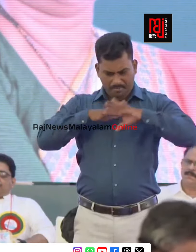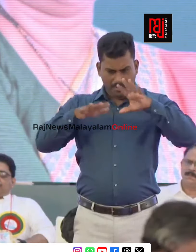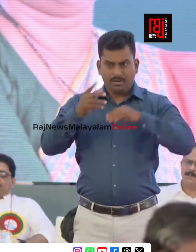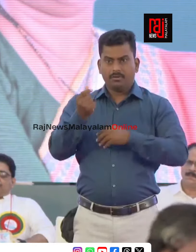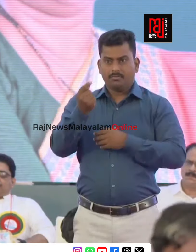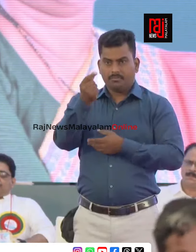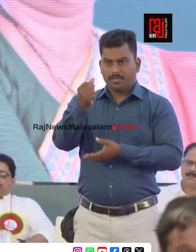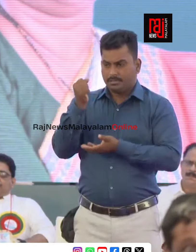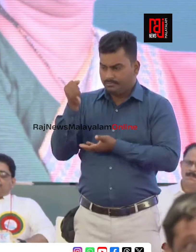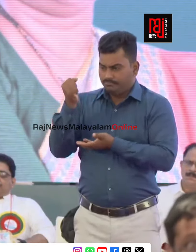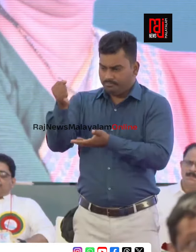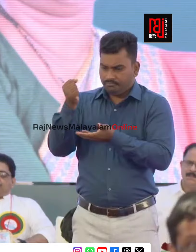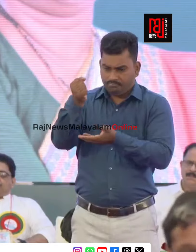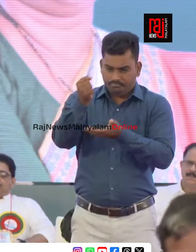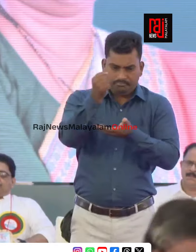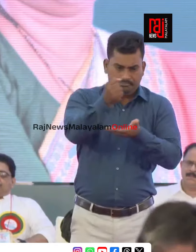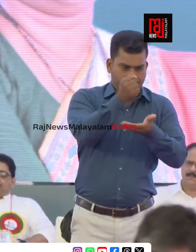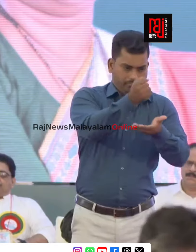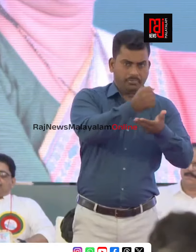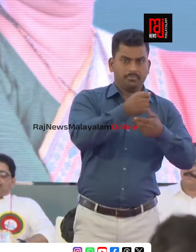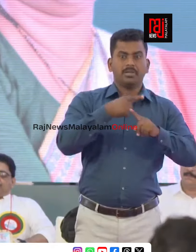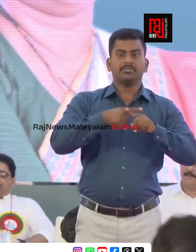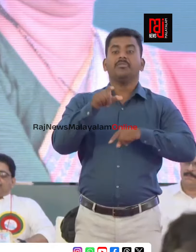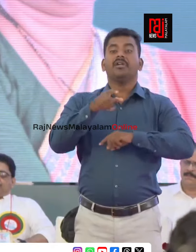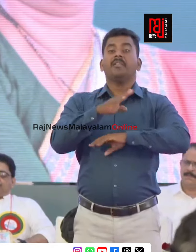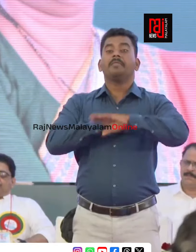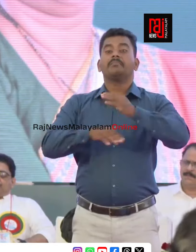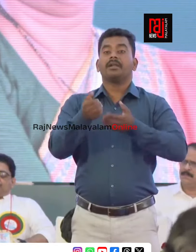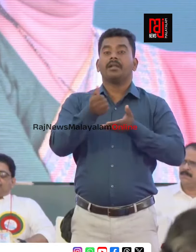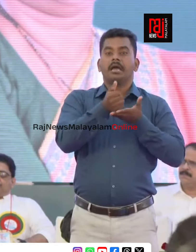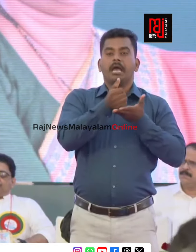സഹായ കേന്ദ്രങ്ങൾ ആരംഭിക്കുക.